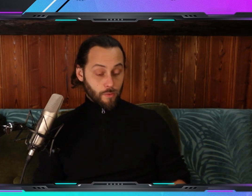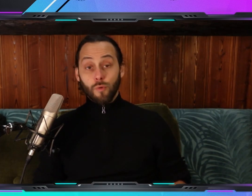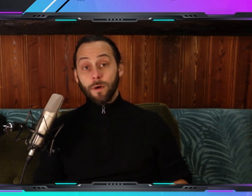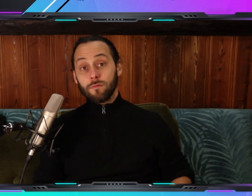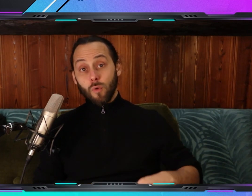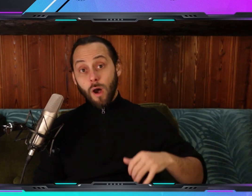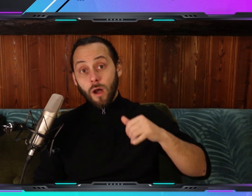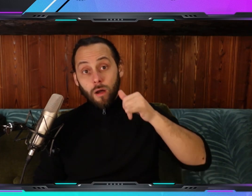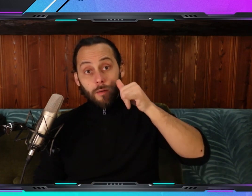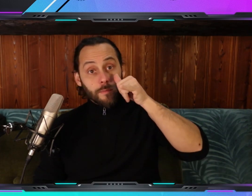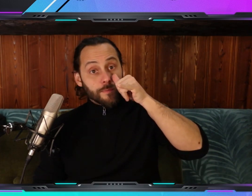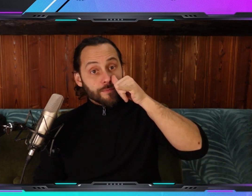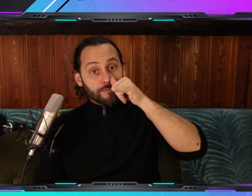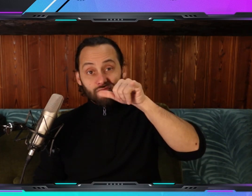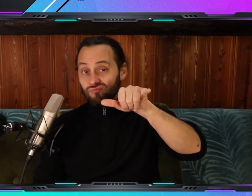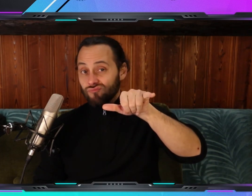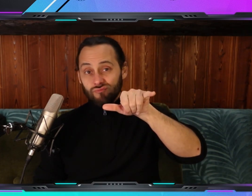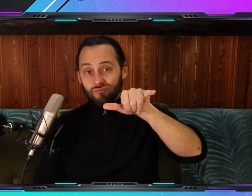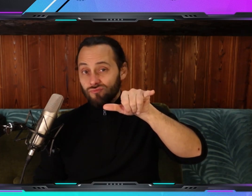Ne pas vouloir.